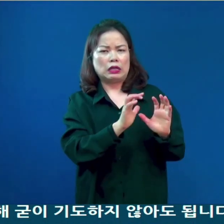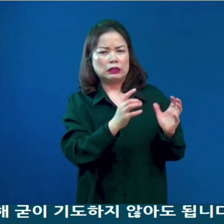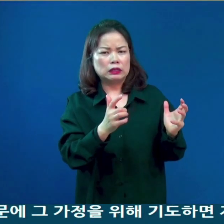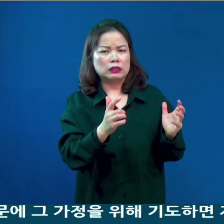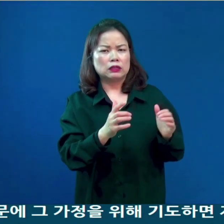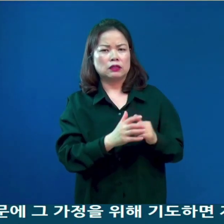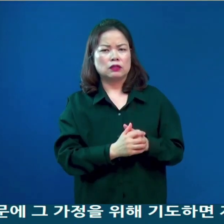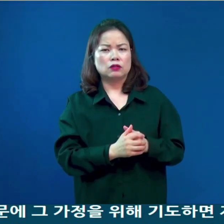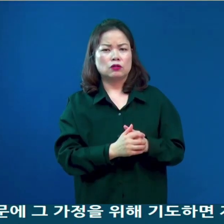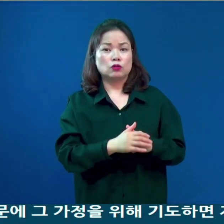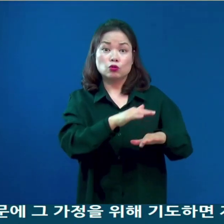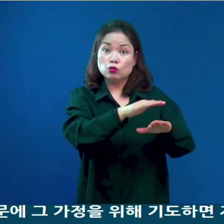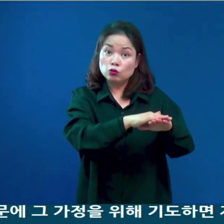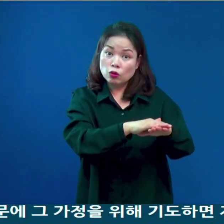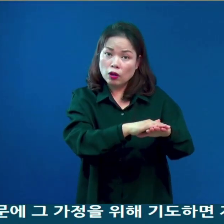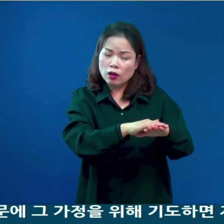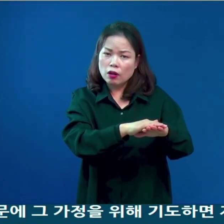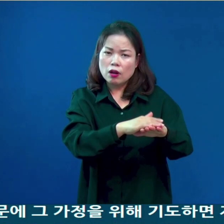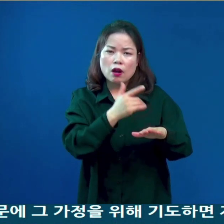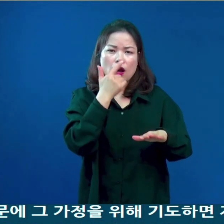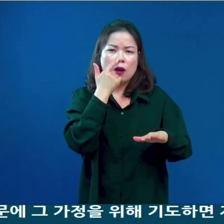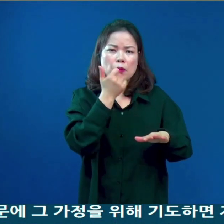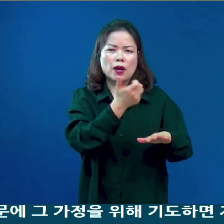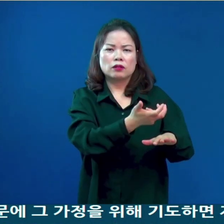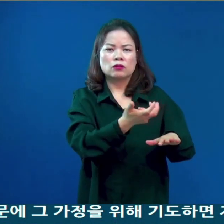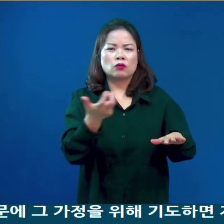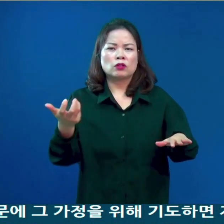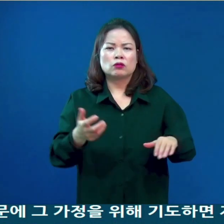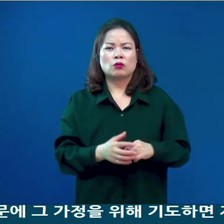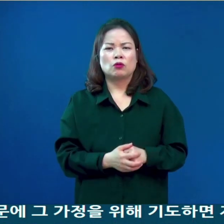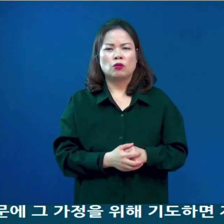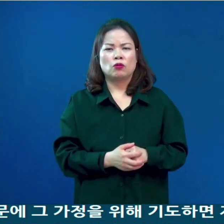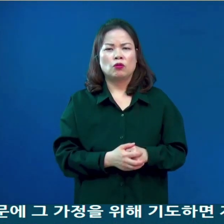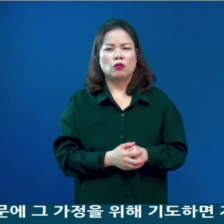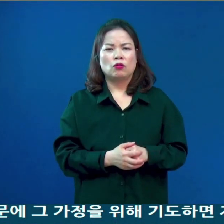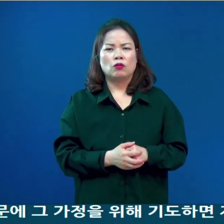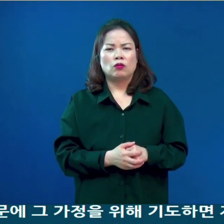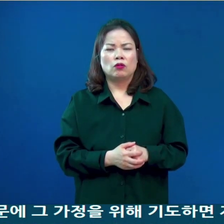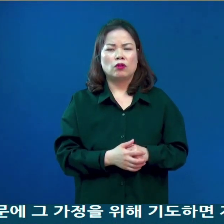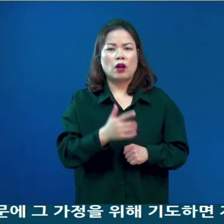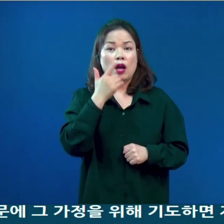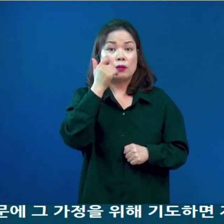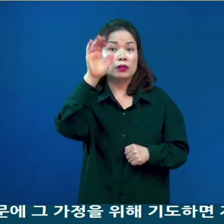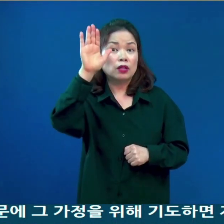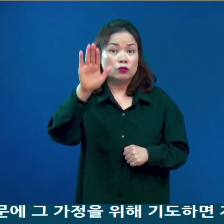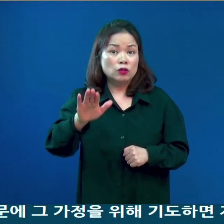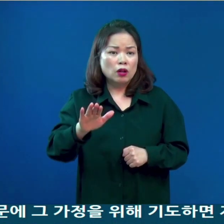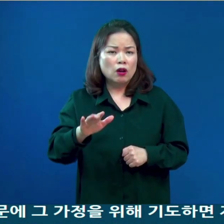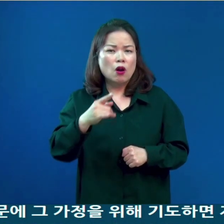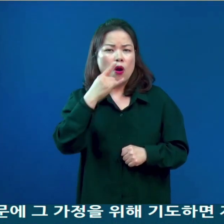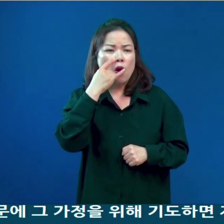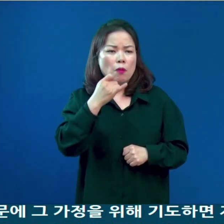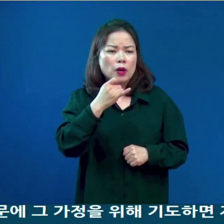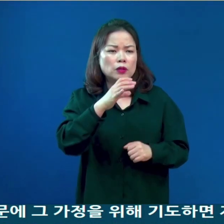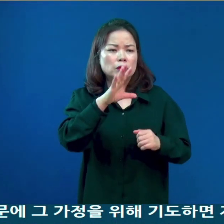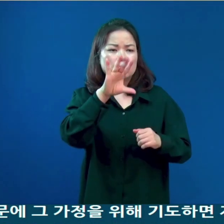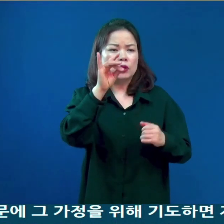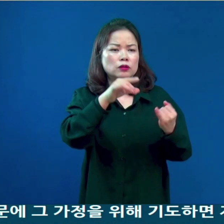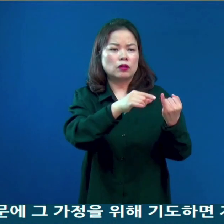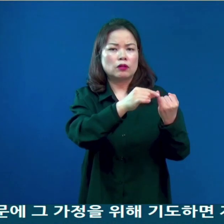그 아이들을 두고 아빠가 떠났어요. 그리고 그 아빠가 나중에 그 엄마를 먼저 데리고